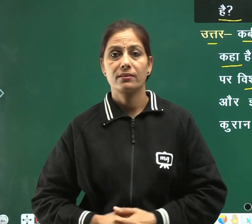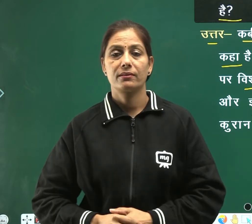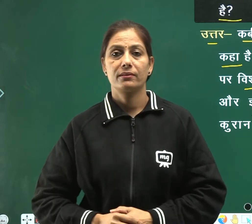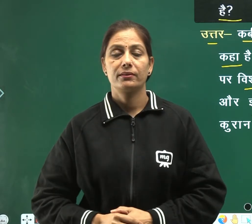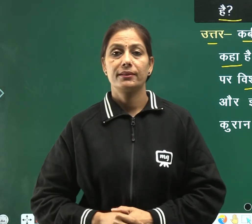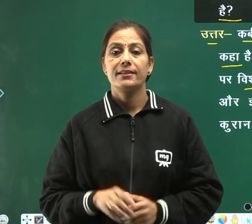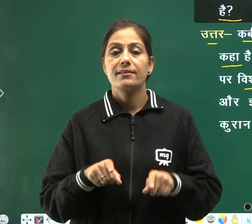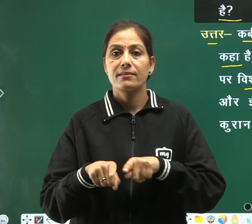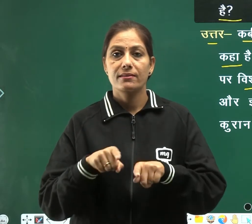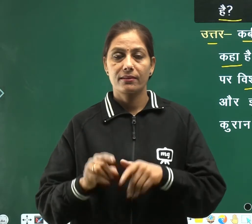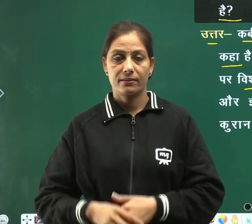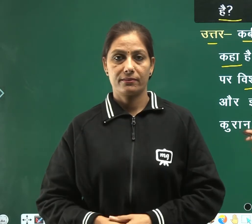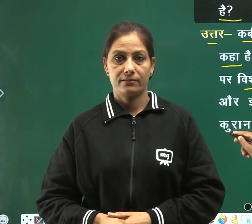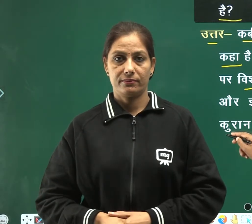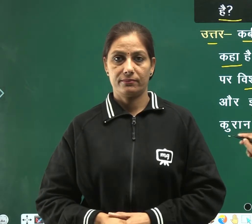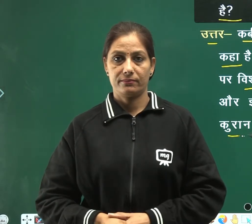जैसे